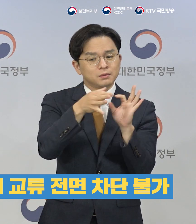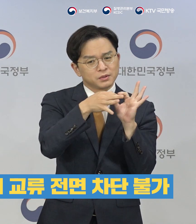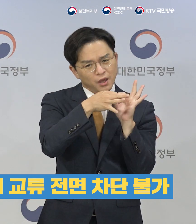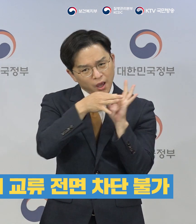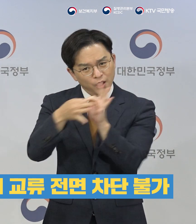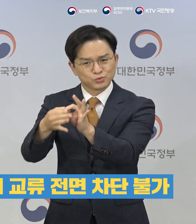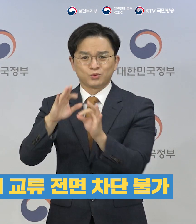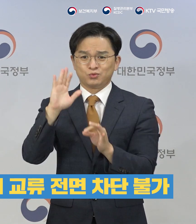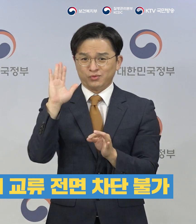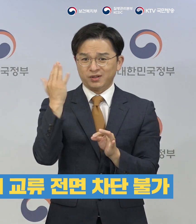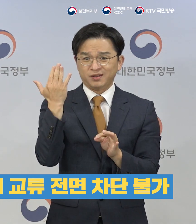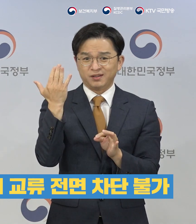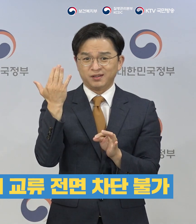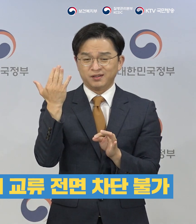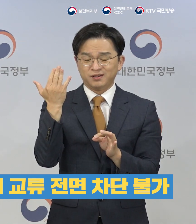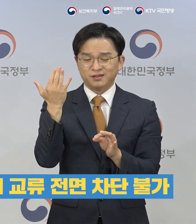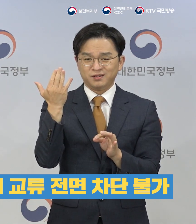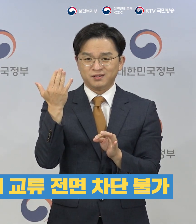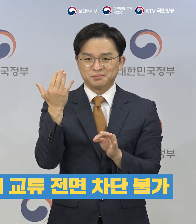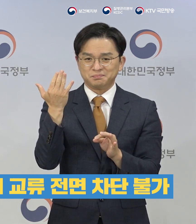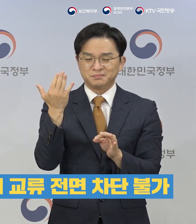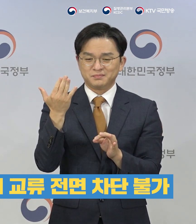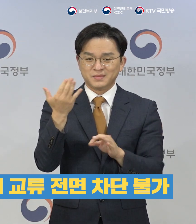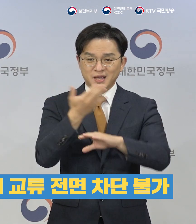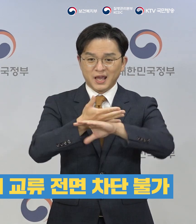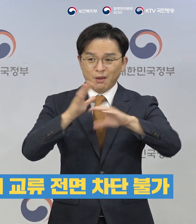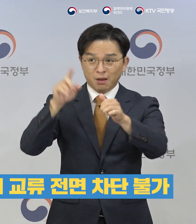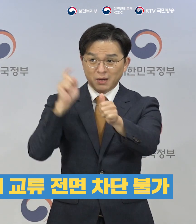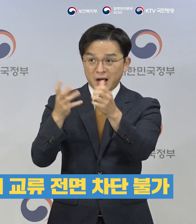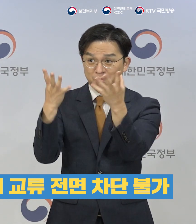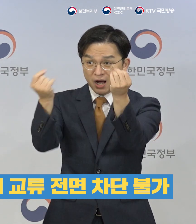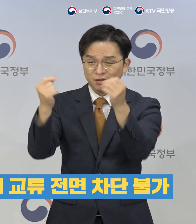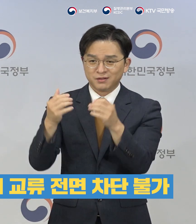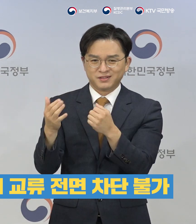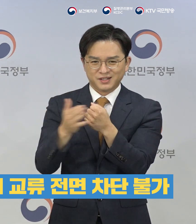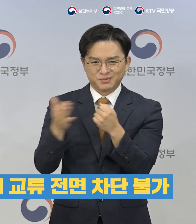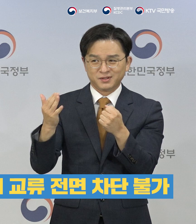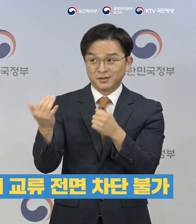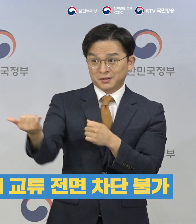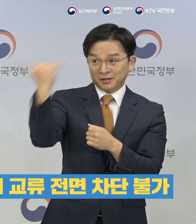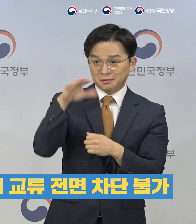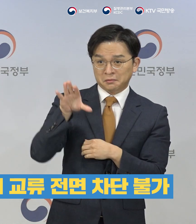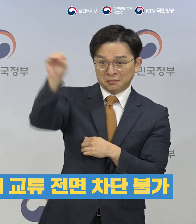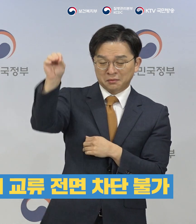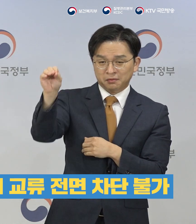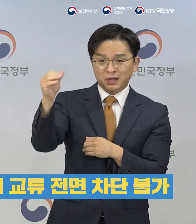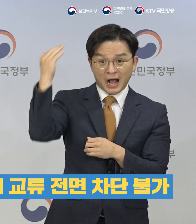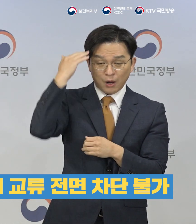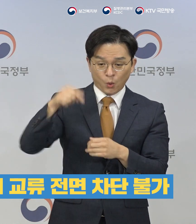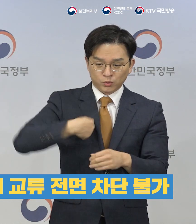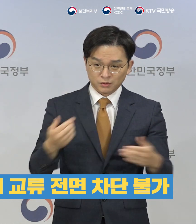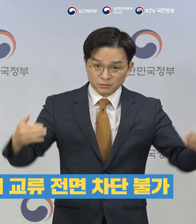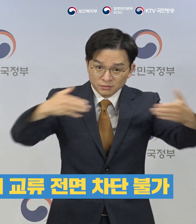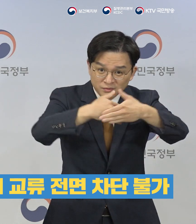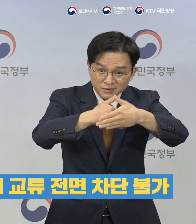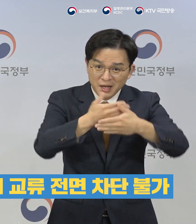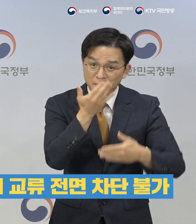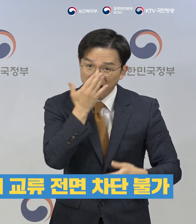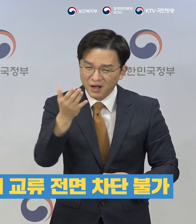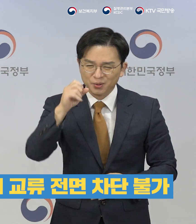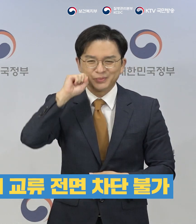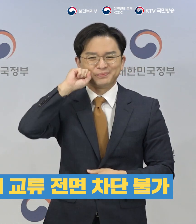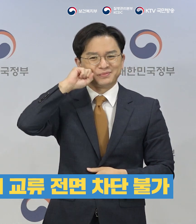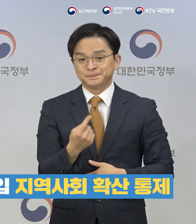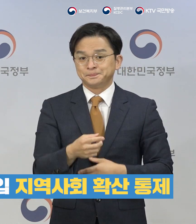것으로 예상되는 코로나19와의 공존 상황에서 우리나라와 외국의 교류를 전면적으로 차단할 수는